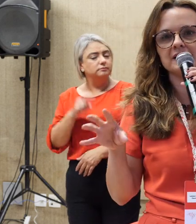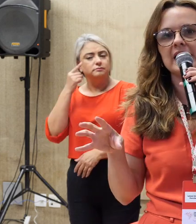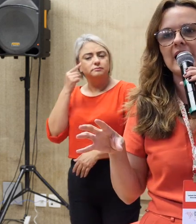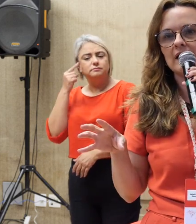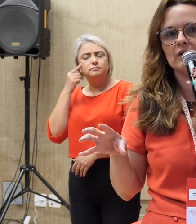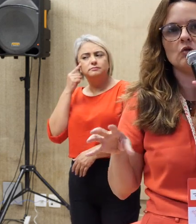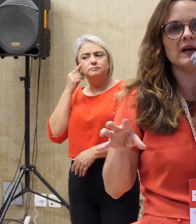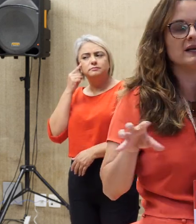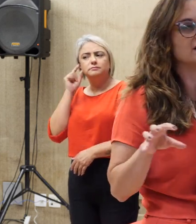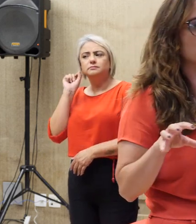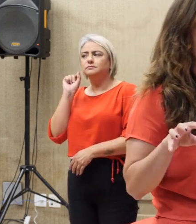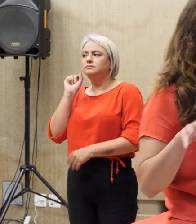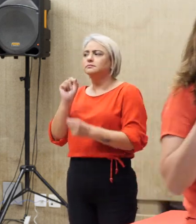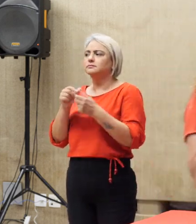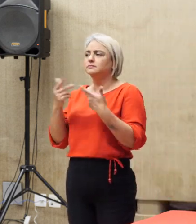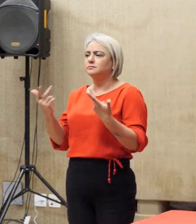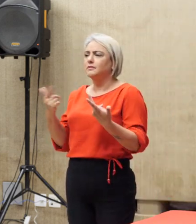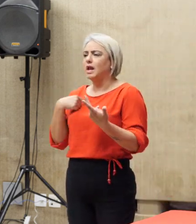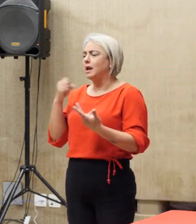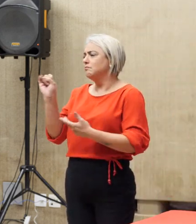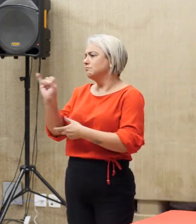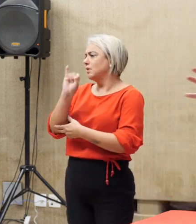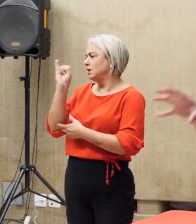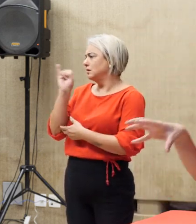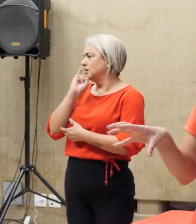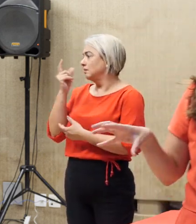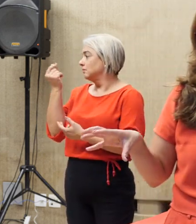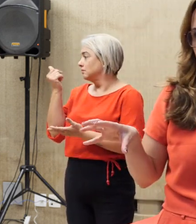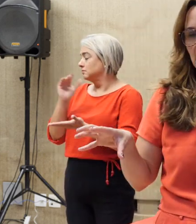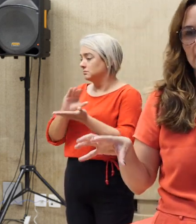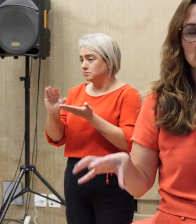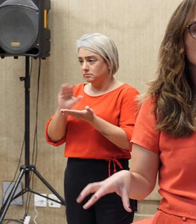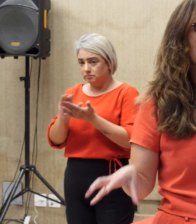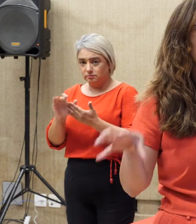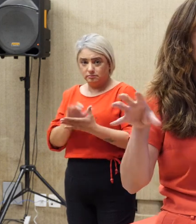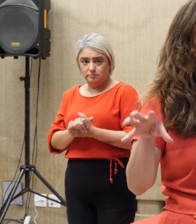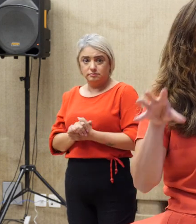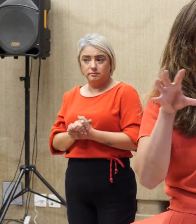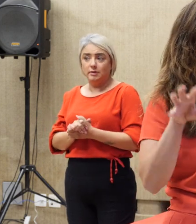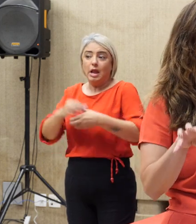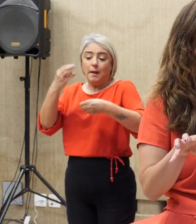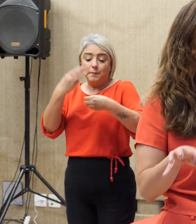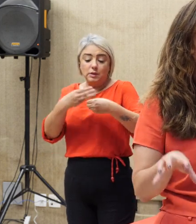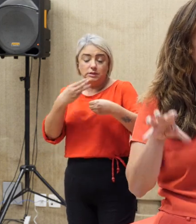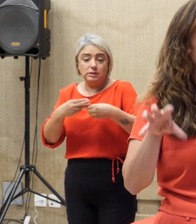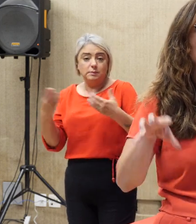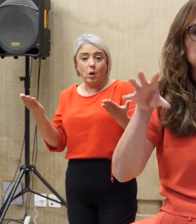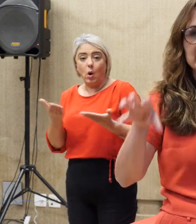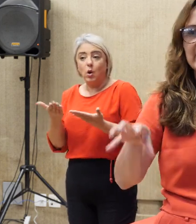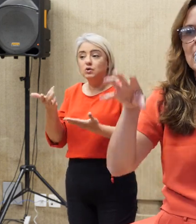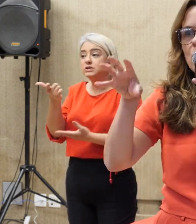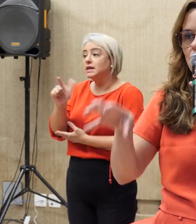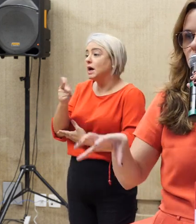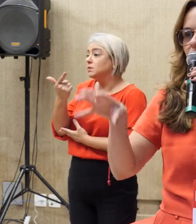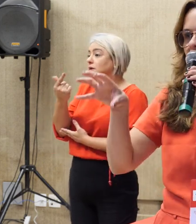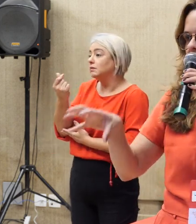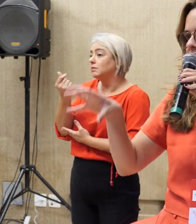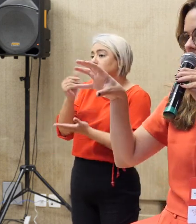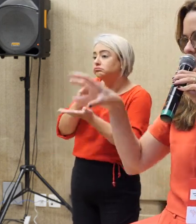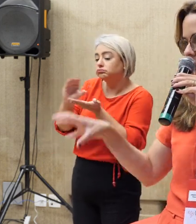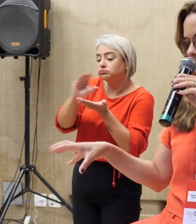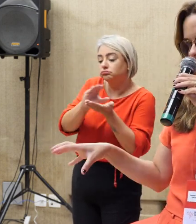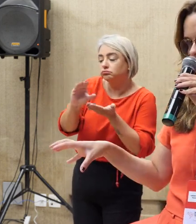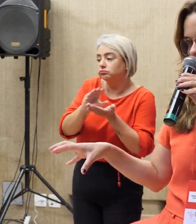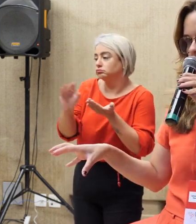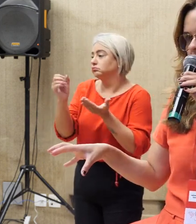gente pensar uma questão que para mim é crucial, que é o financiamento. Tá? Município hoje não tem recurso para